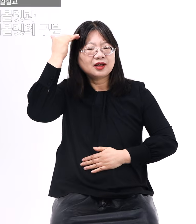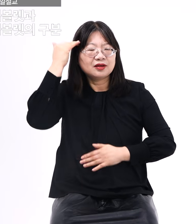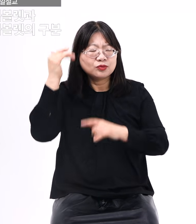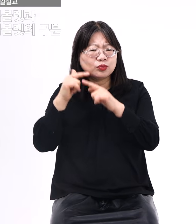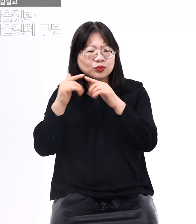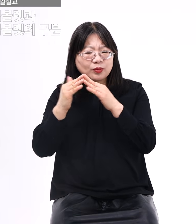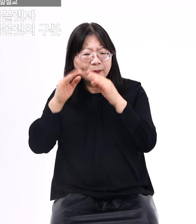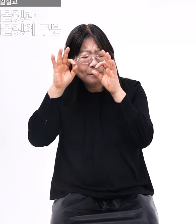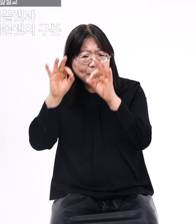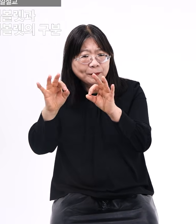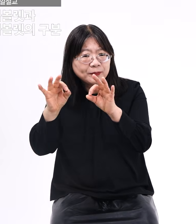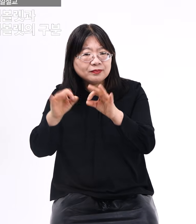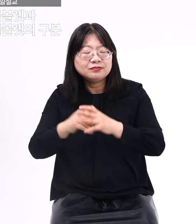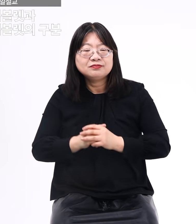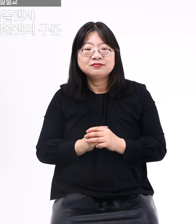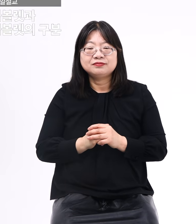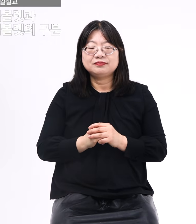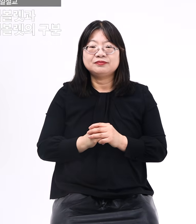한국교회는